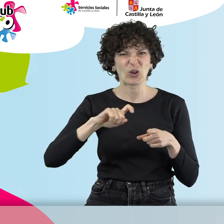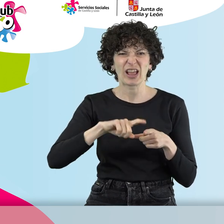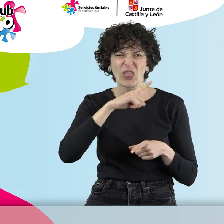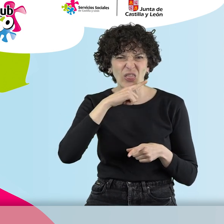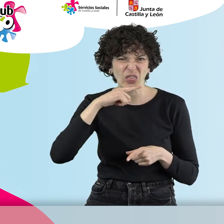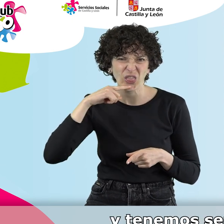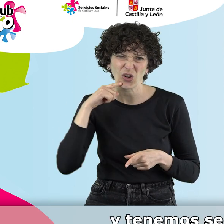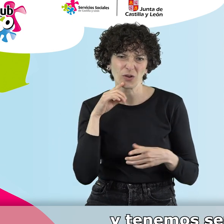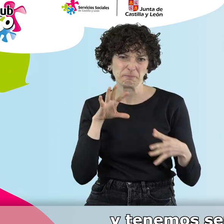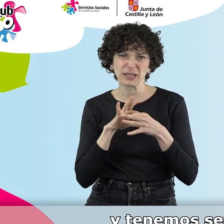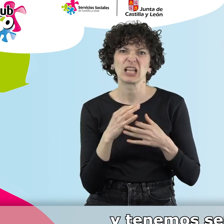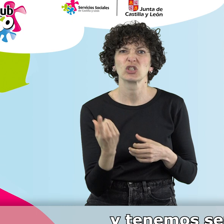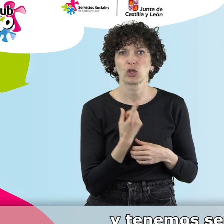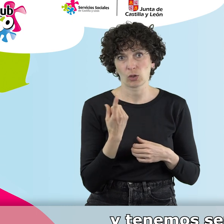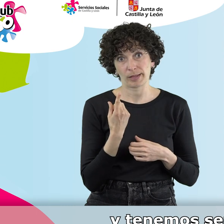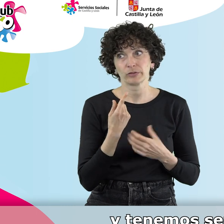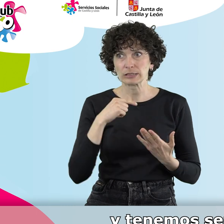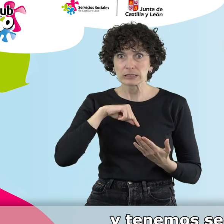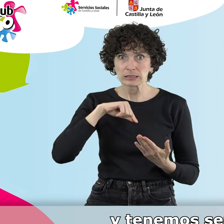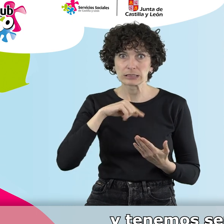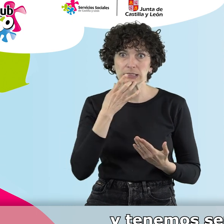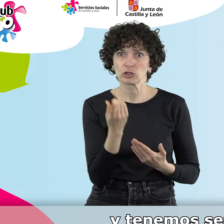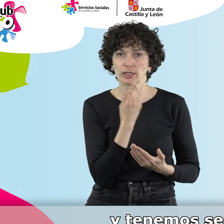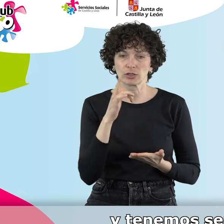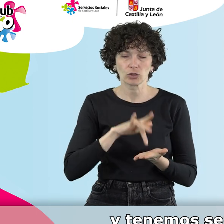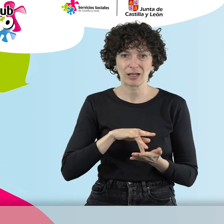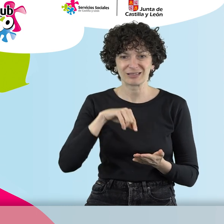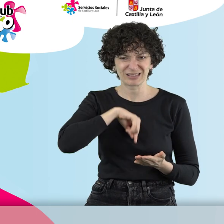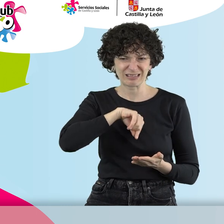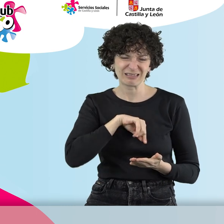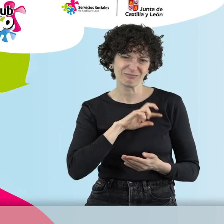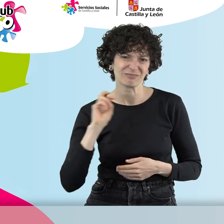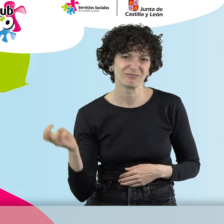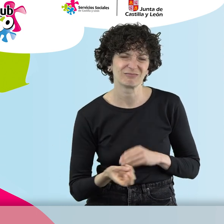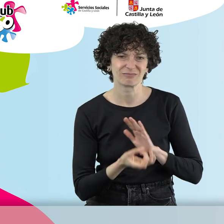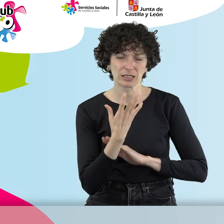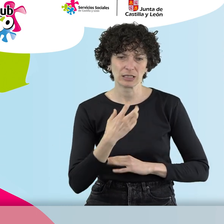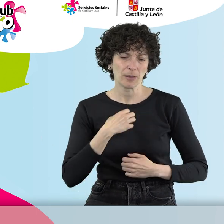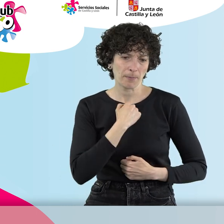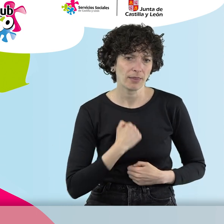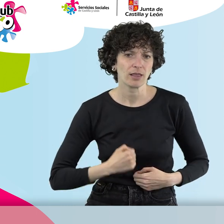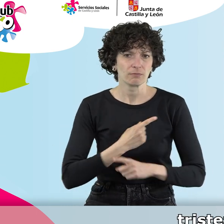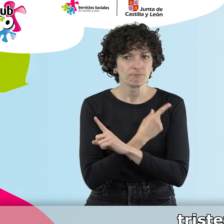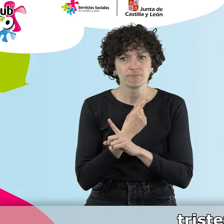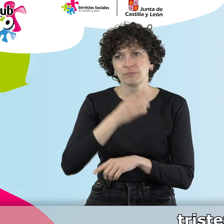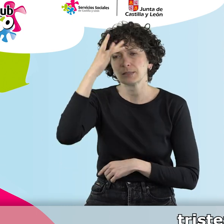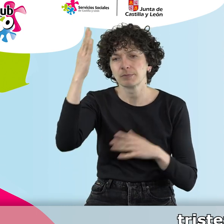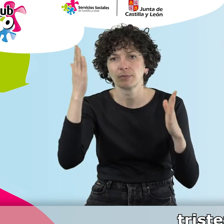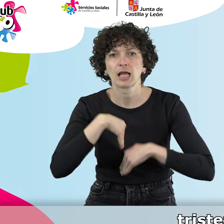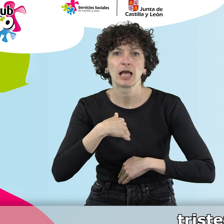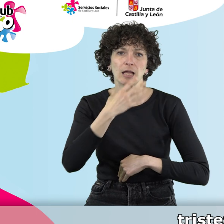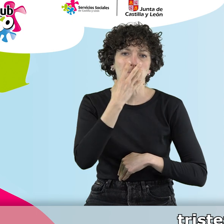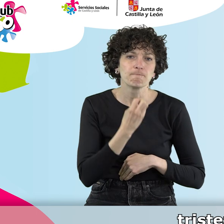psicológico, ¿no? Y tenemos sentimientos cuando padecemos soledad. Vacío, nerviosismo, desesperanza,